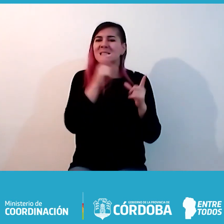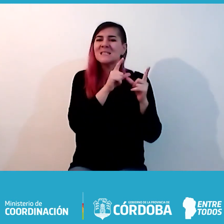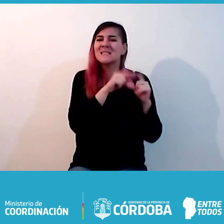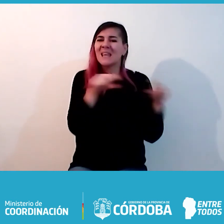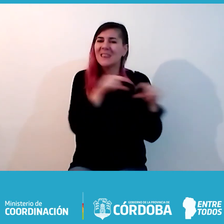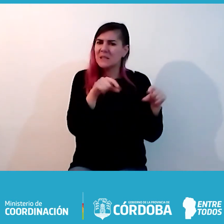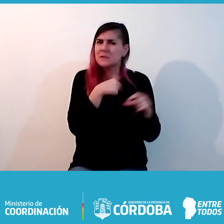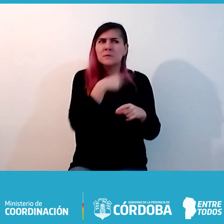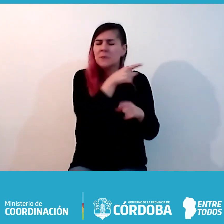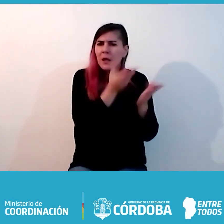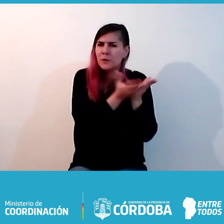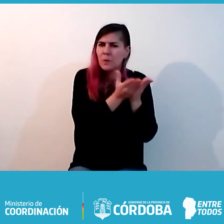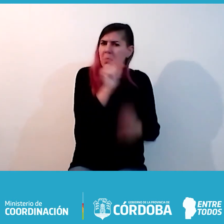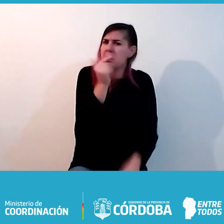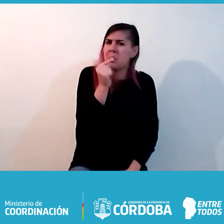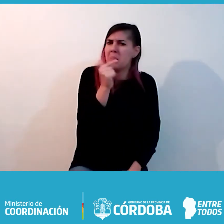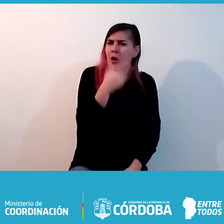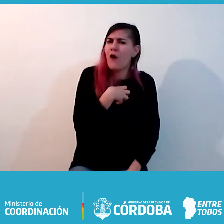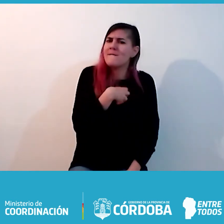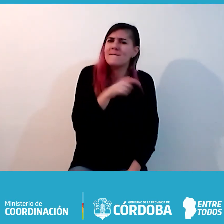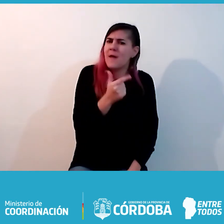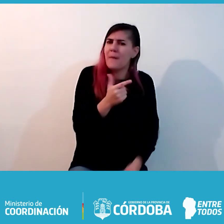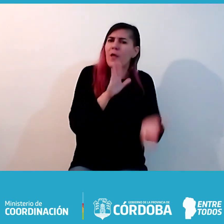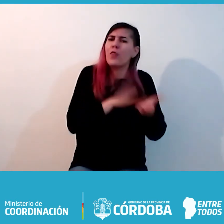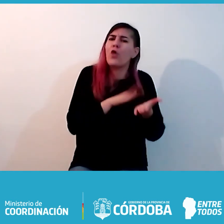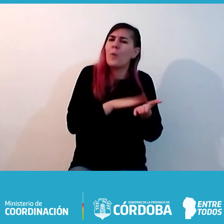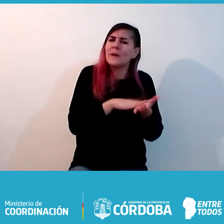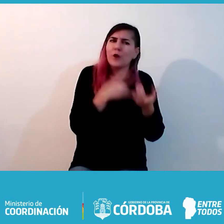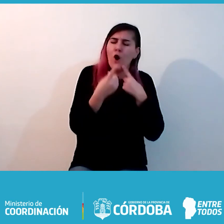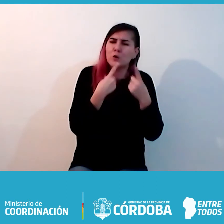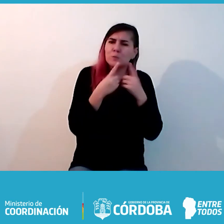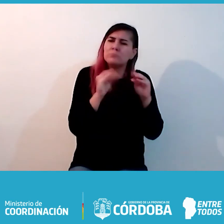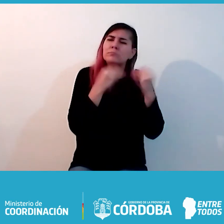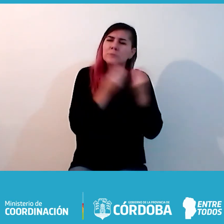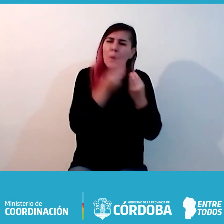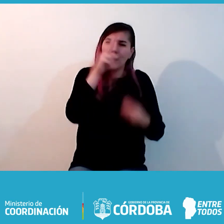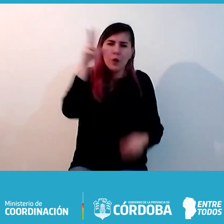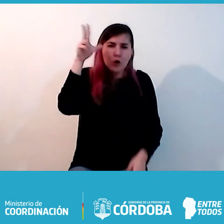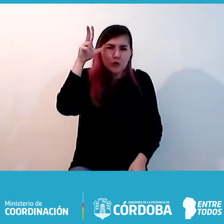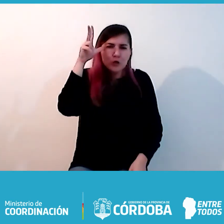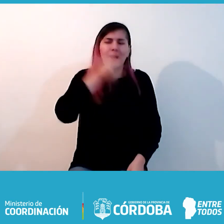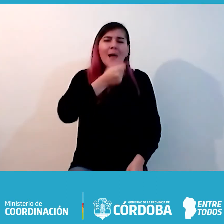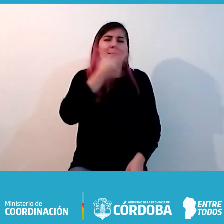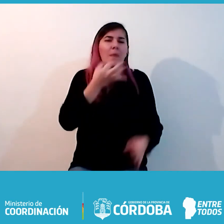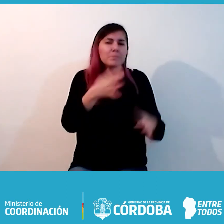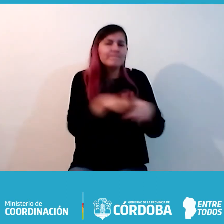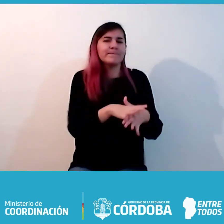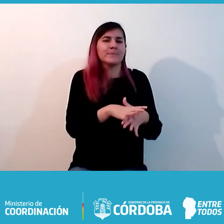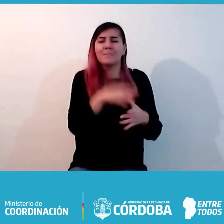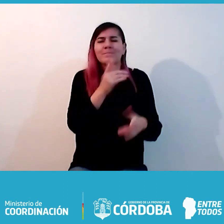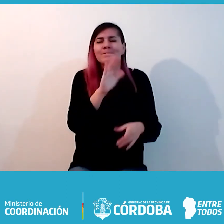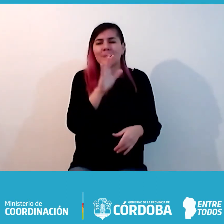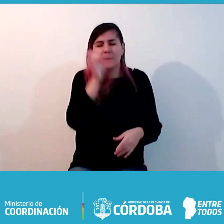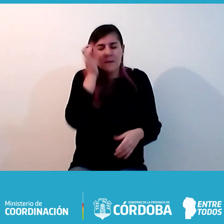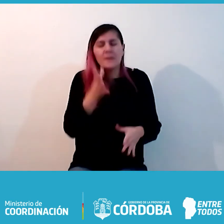este estudio no están, no es confiable. Todos los documentos consultas suman un total de 28, lo que es una cantidad exacta,